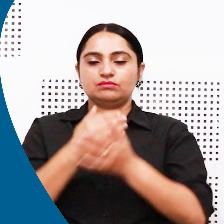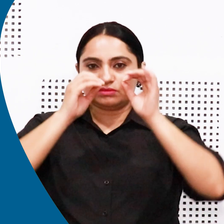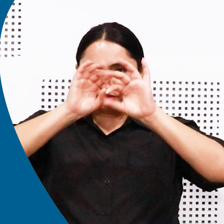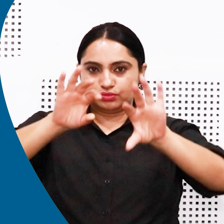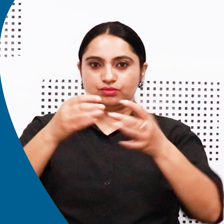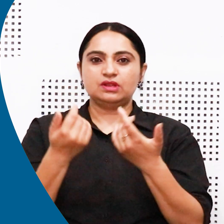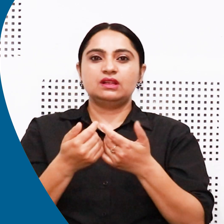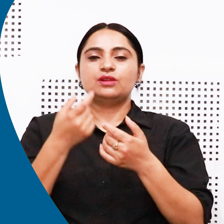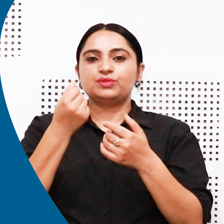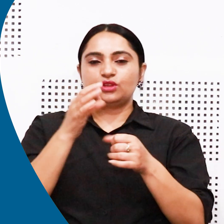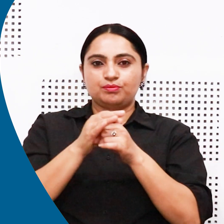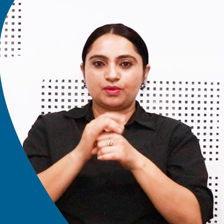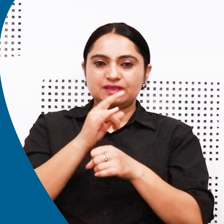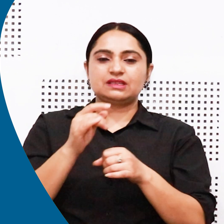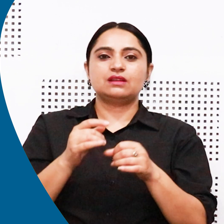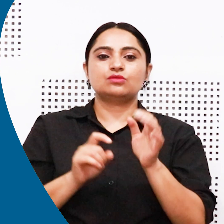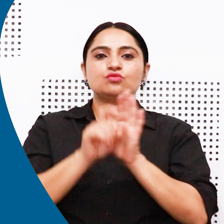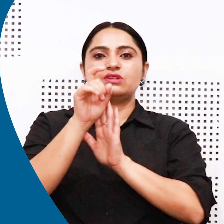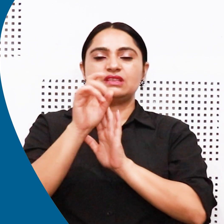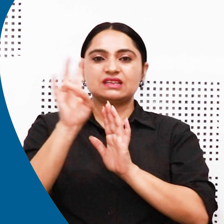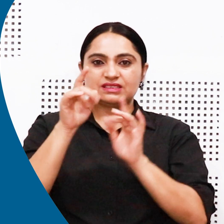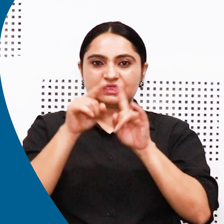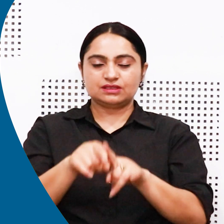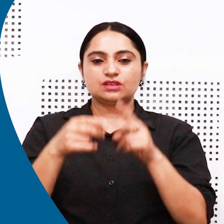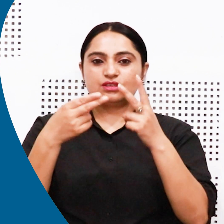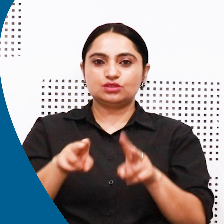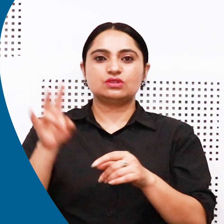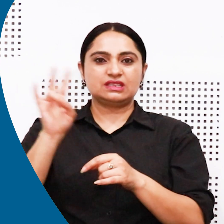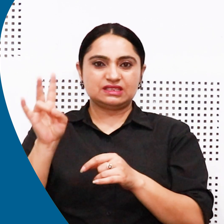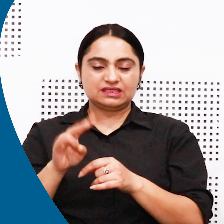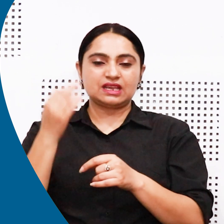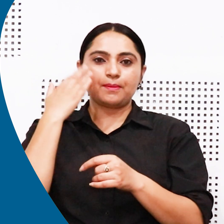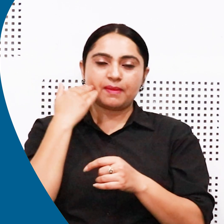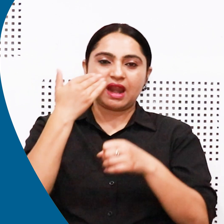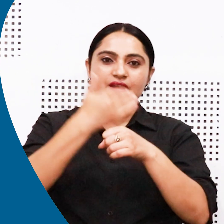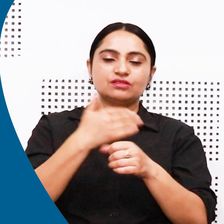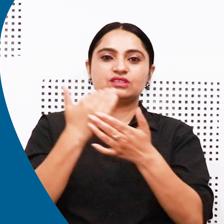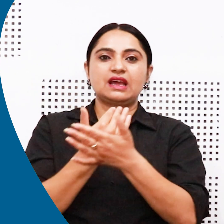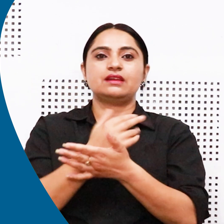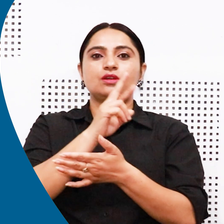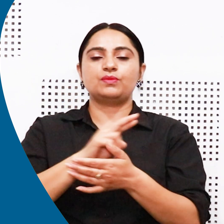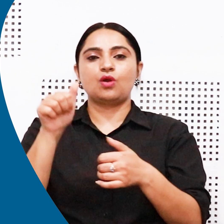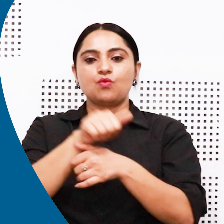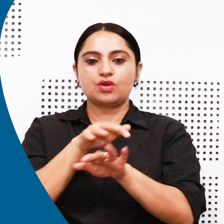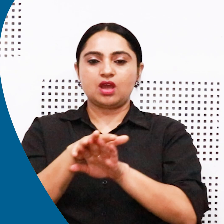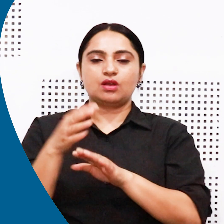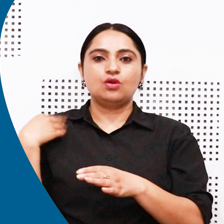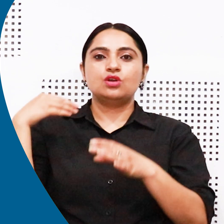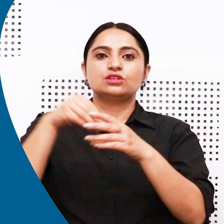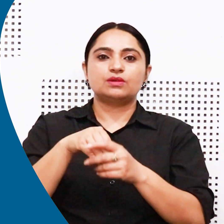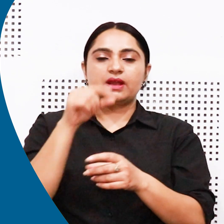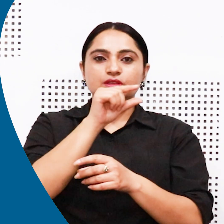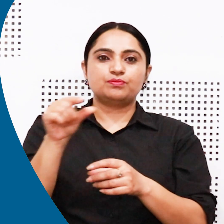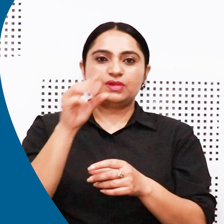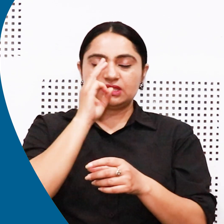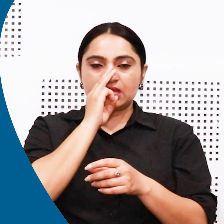सार्वजनिक वित्त व्यवस्थापन, गुणस्तरीय शिक्षा सहित निशुल्क शिक्षा, महिला लक्षित कार्यक्रम र उनीहरूको सहभागिताका